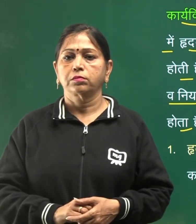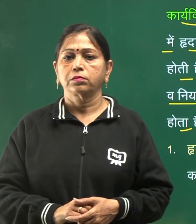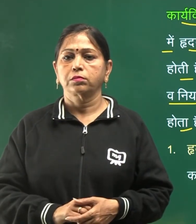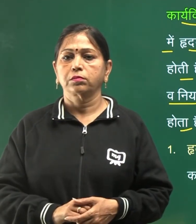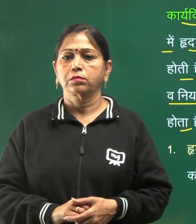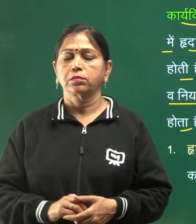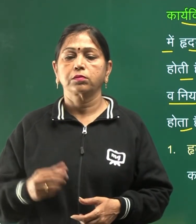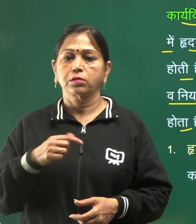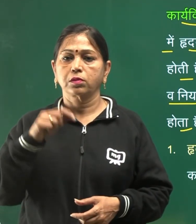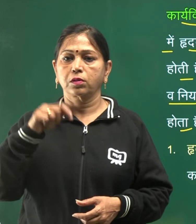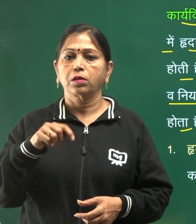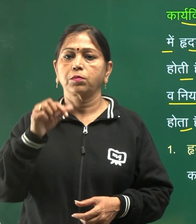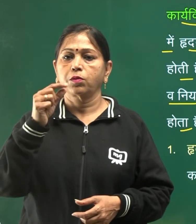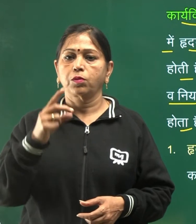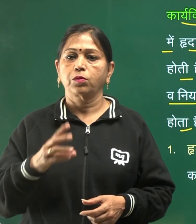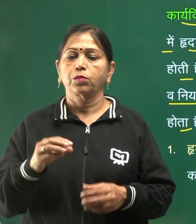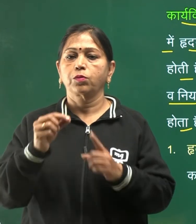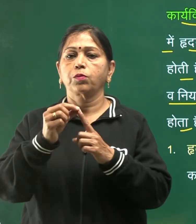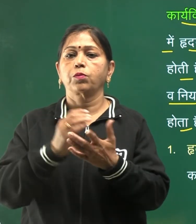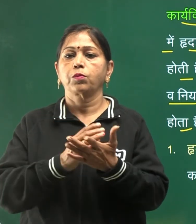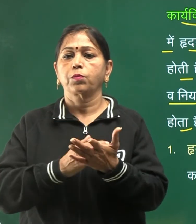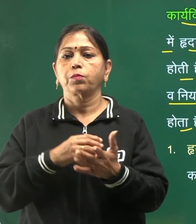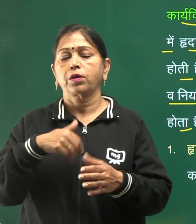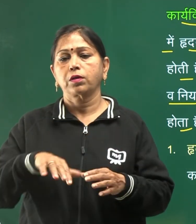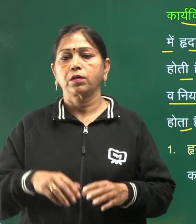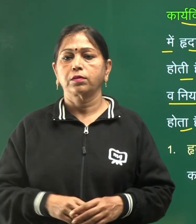जिसके निम्न भाग हैं।